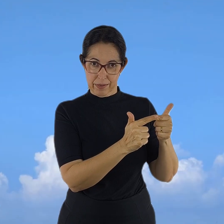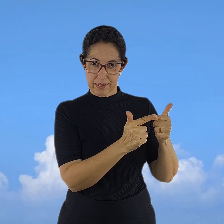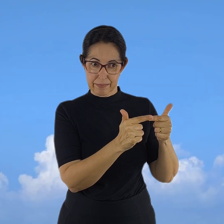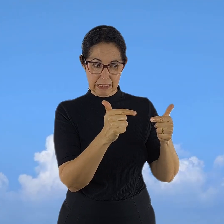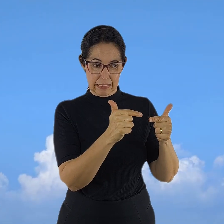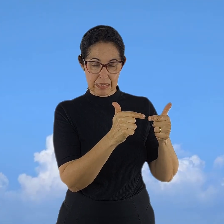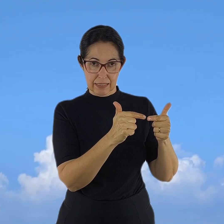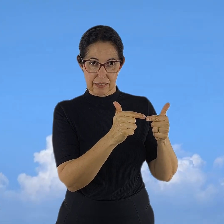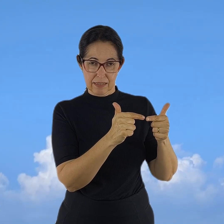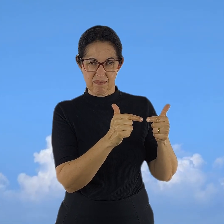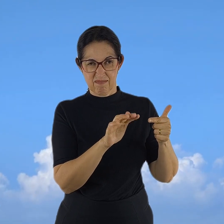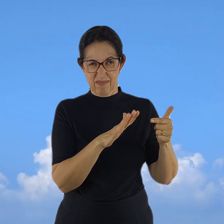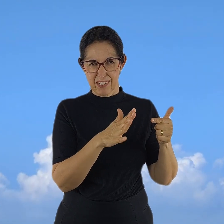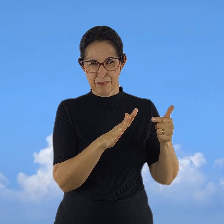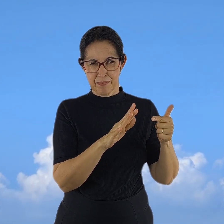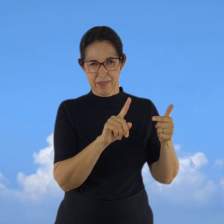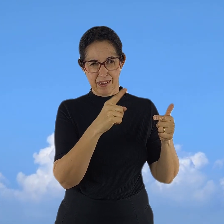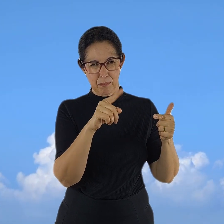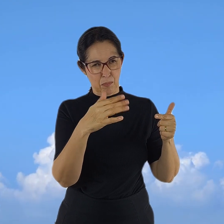Há problemas que crescem